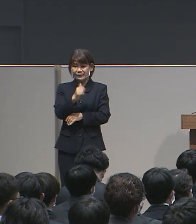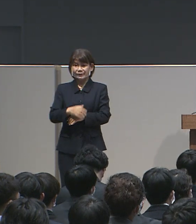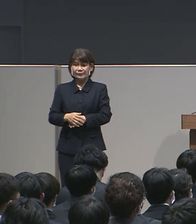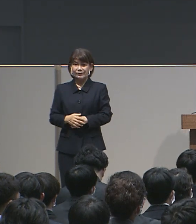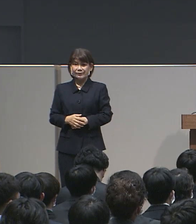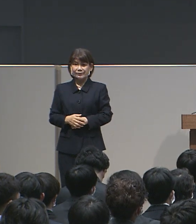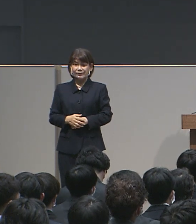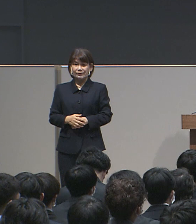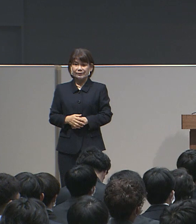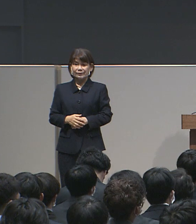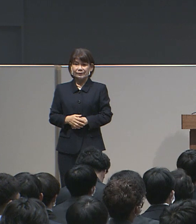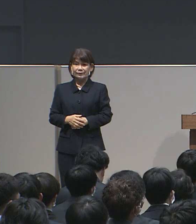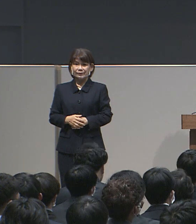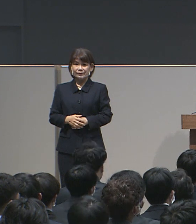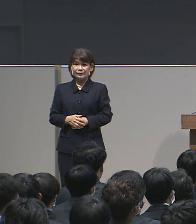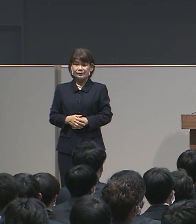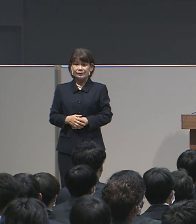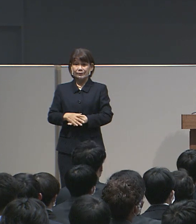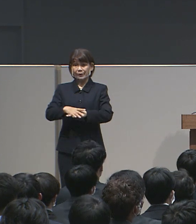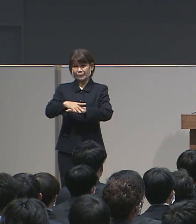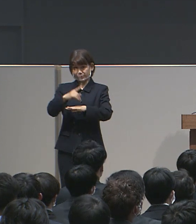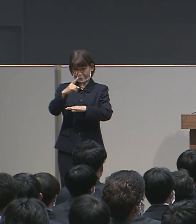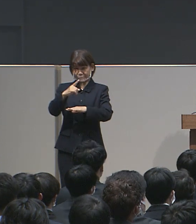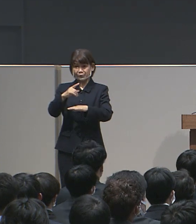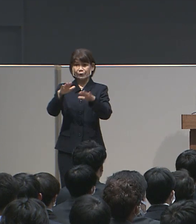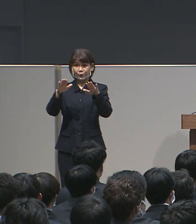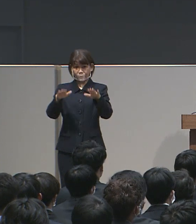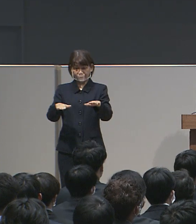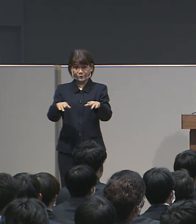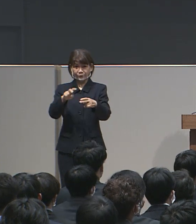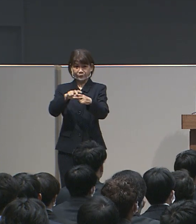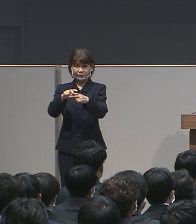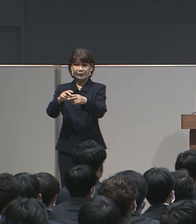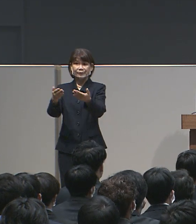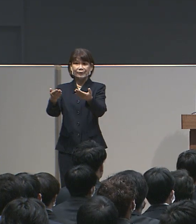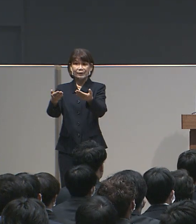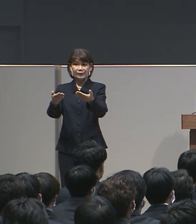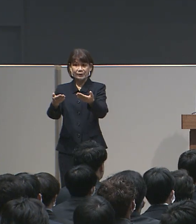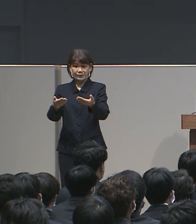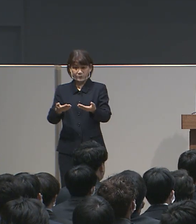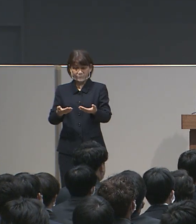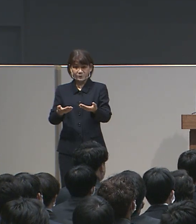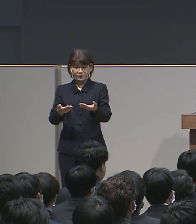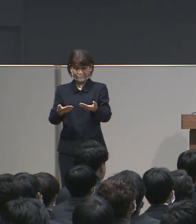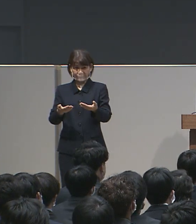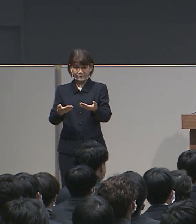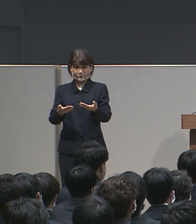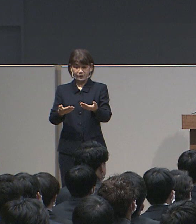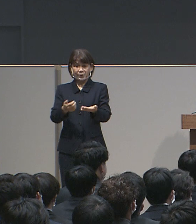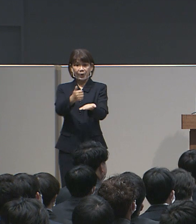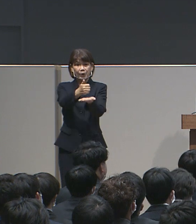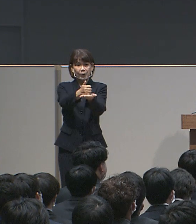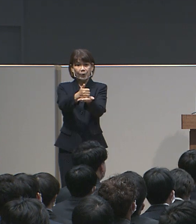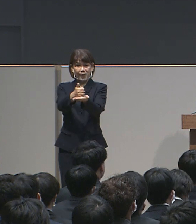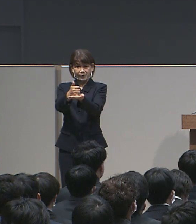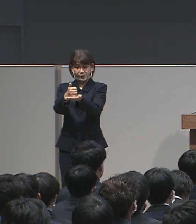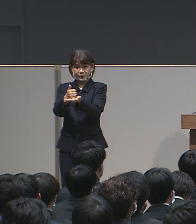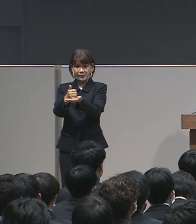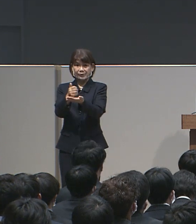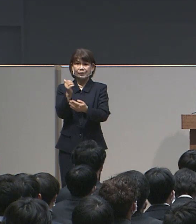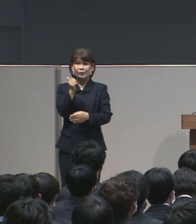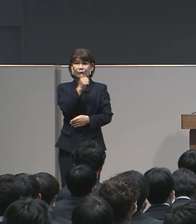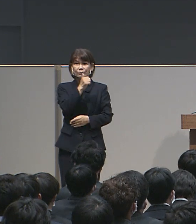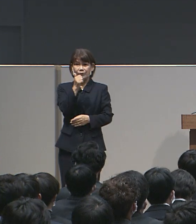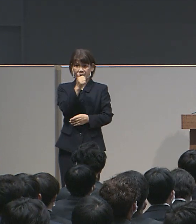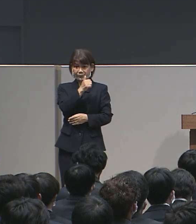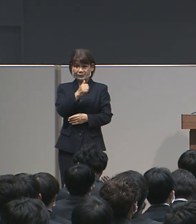ますはじめに本日御出席いただいておりますご来賓の方のご紹介